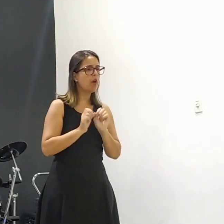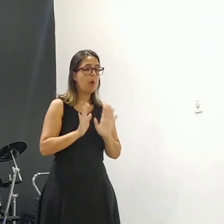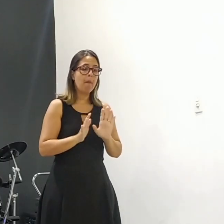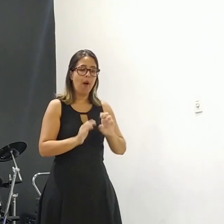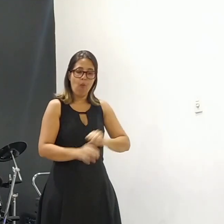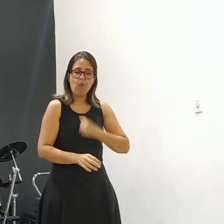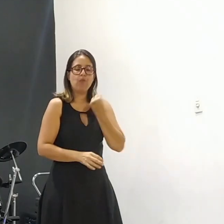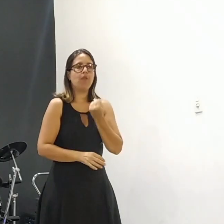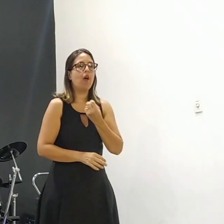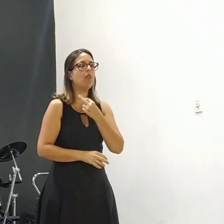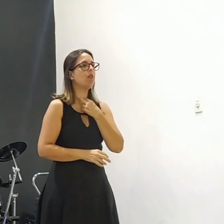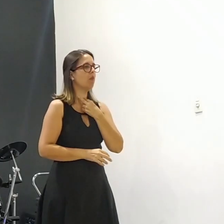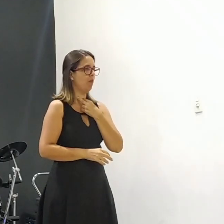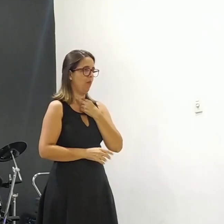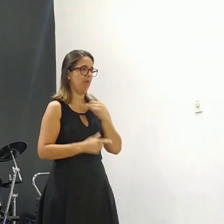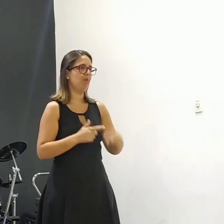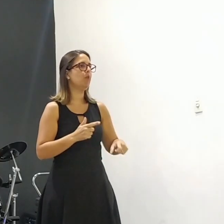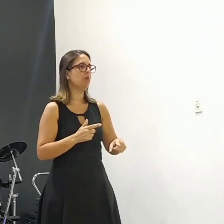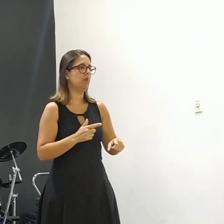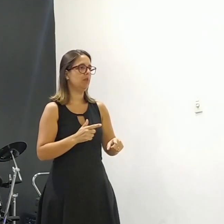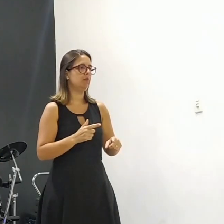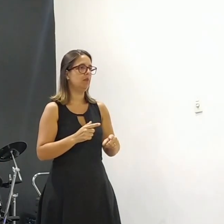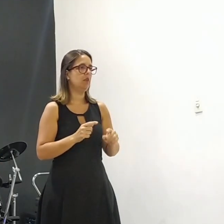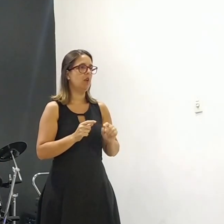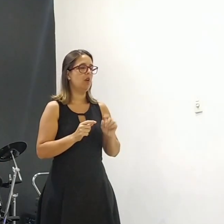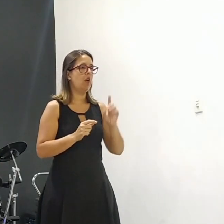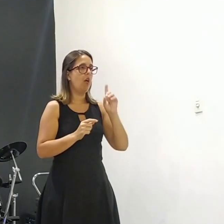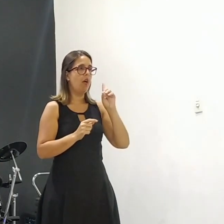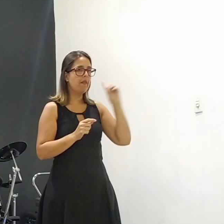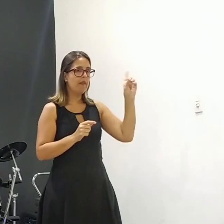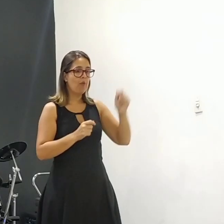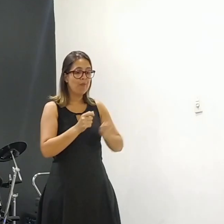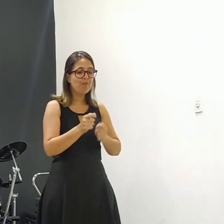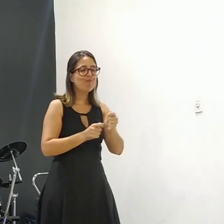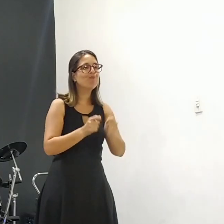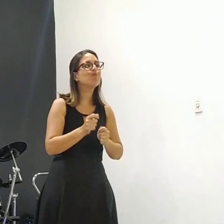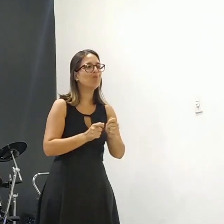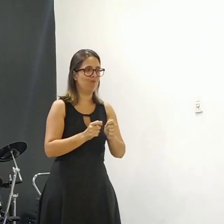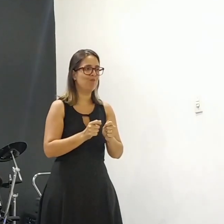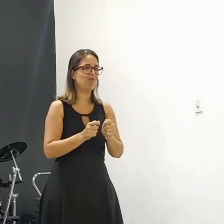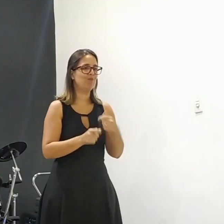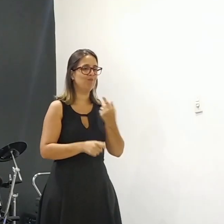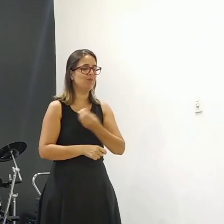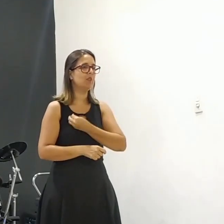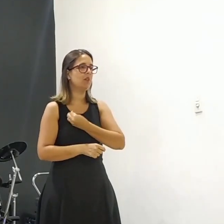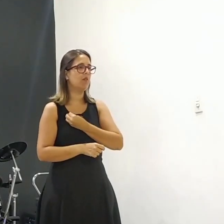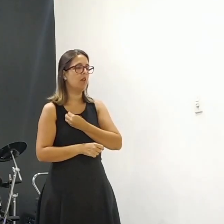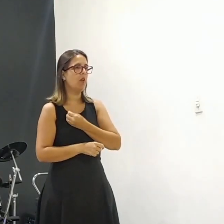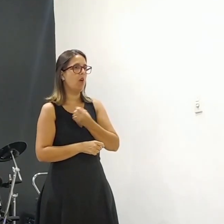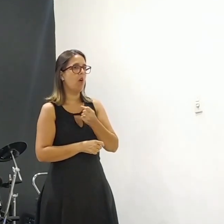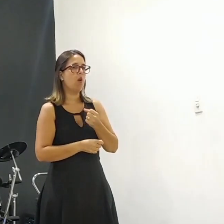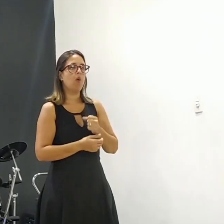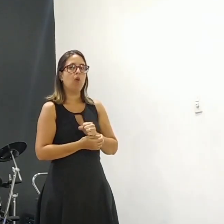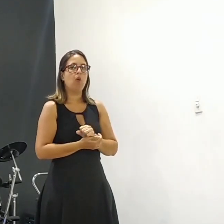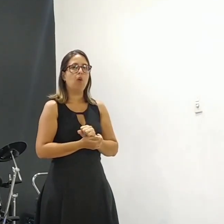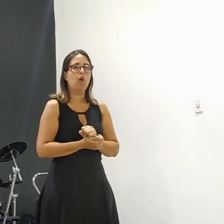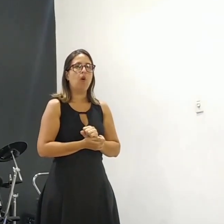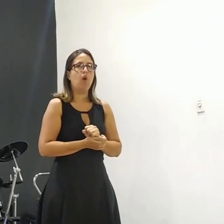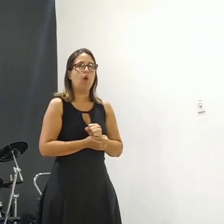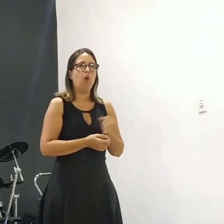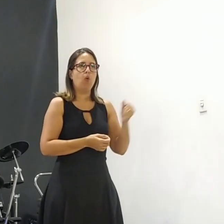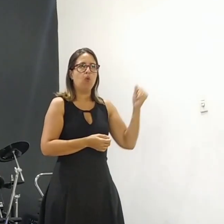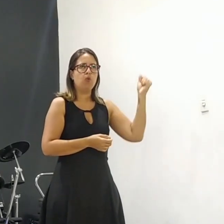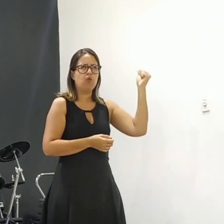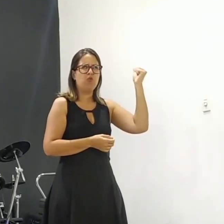odiar você não pode. Então Deus, ele vai colocando limites para nós, né? Diz que o sol não deve se pôr sobre a